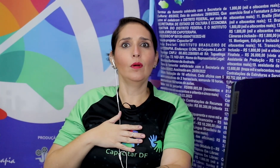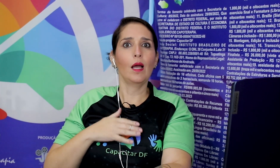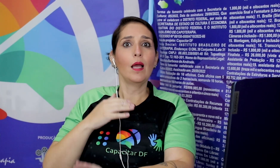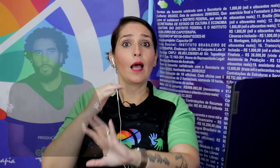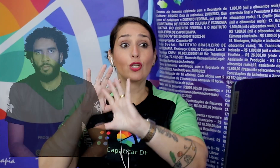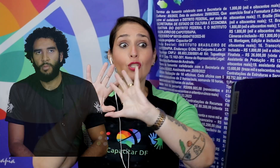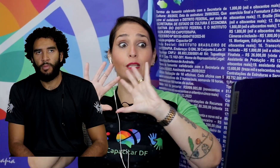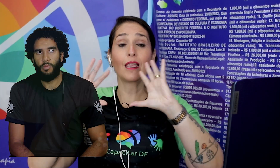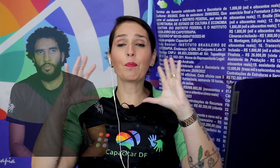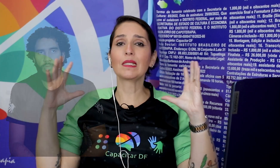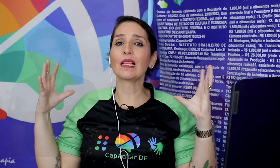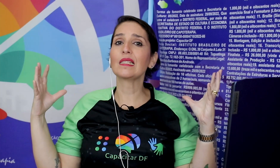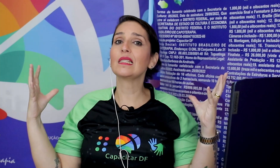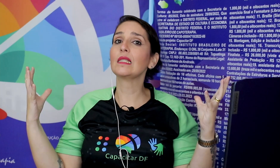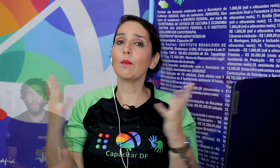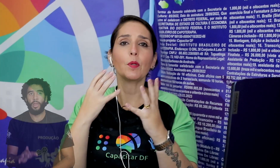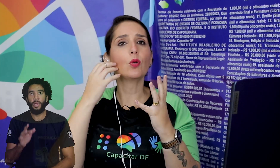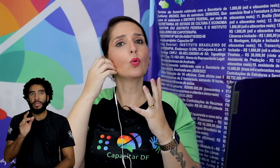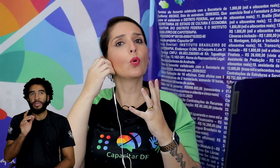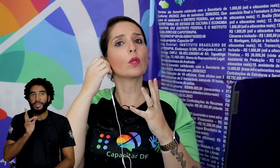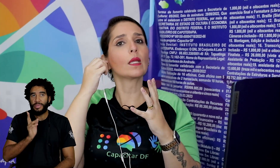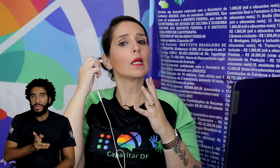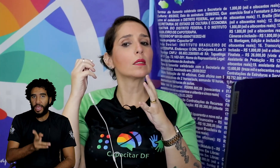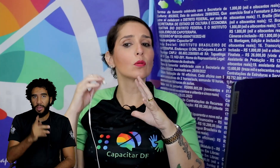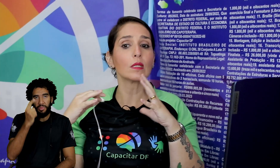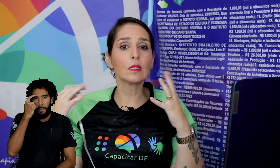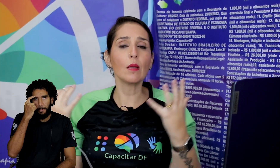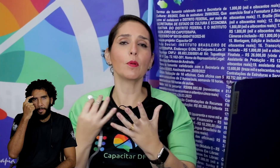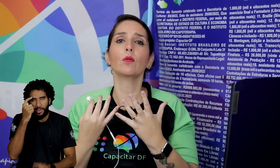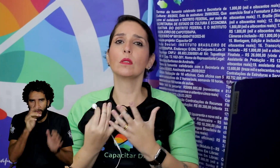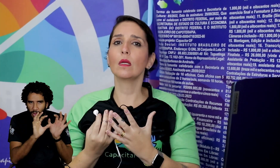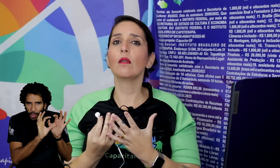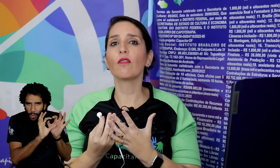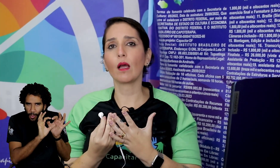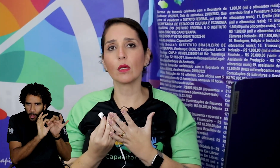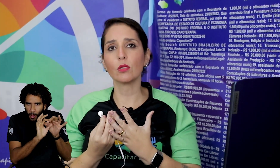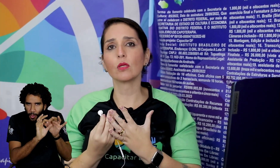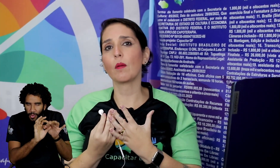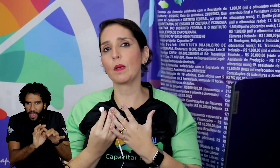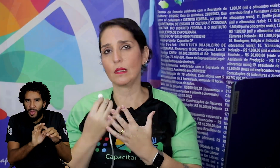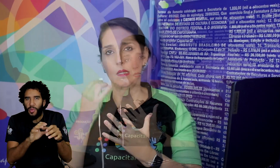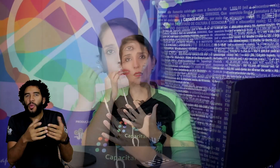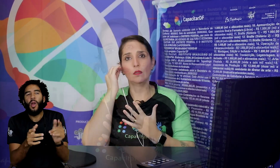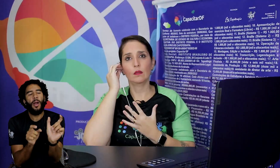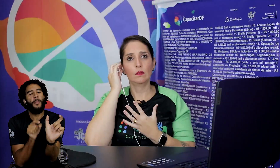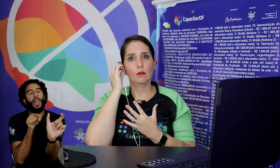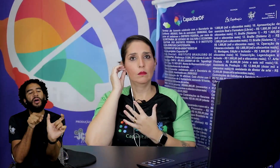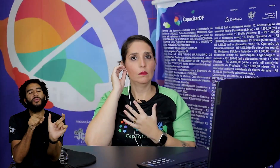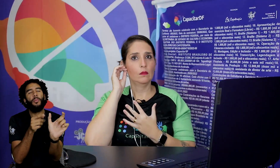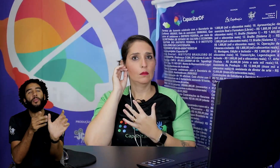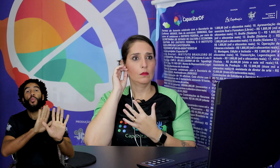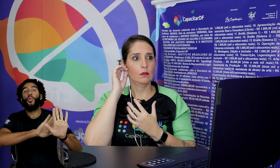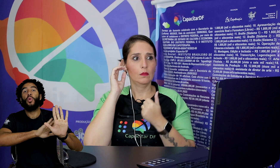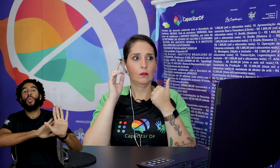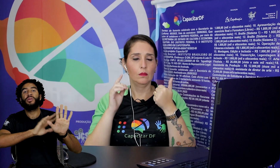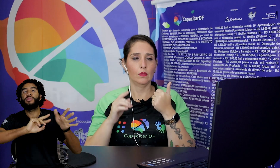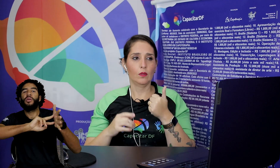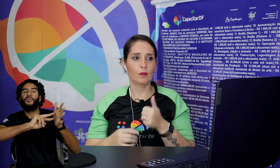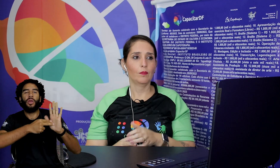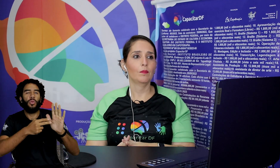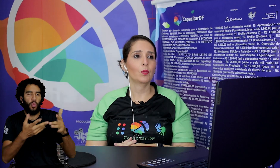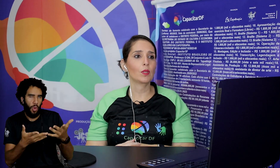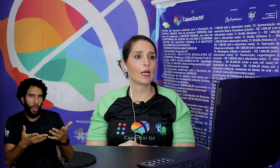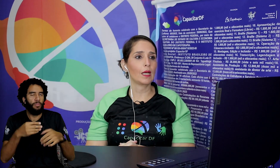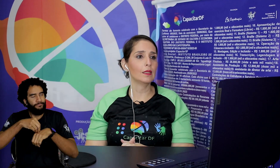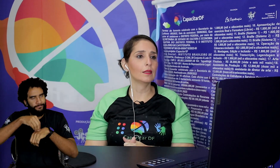Entendeu? A gente tem que pensar sempre no contexto, sempre no significado que a gente quer passar. Ok, muito